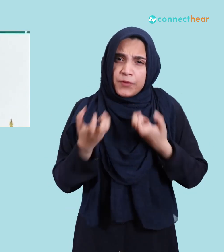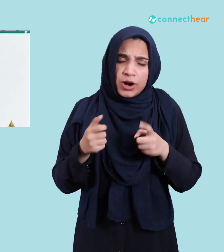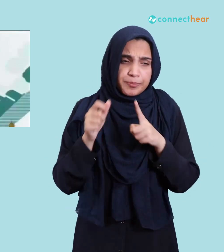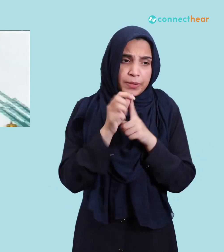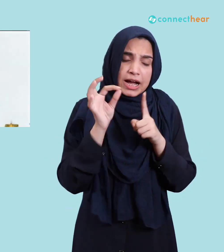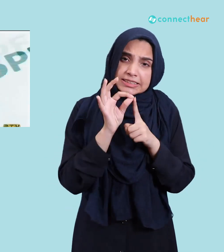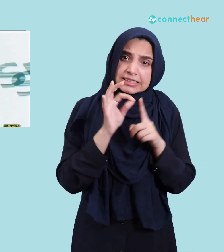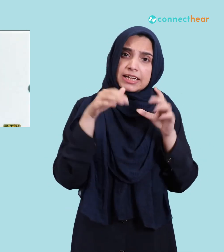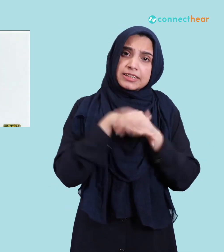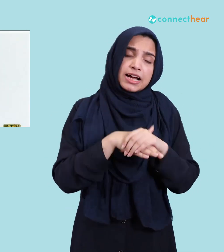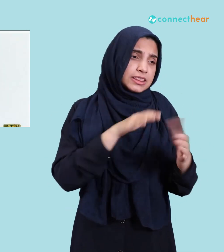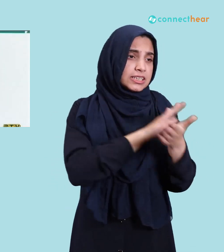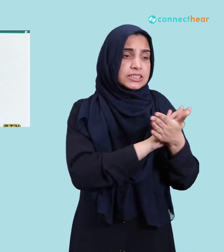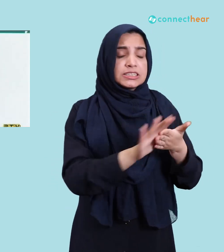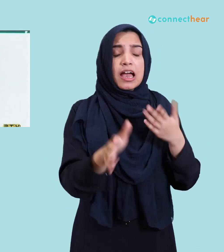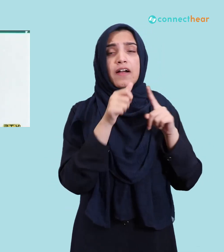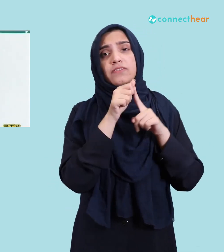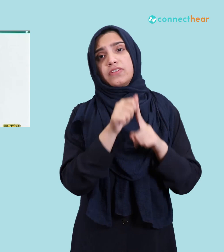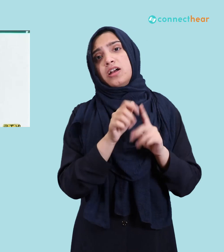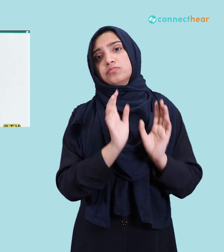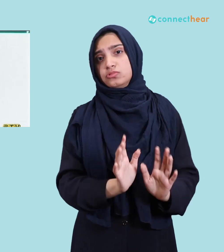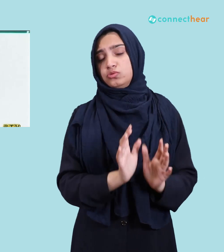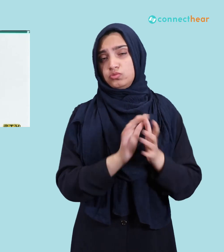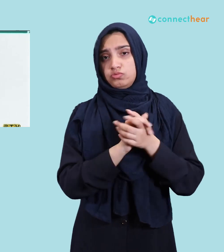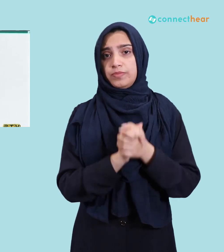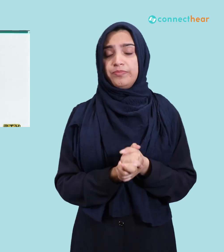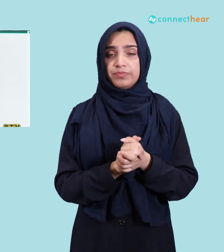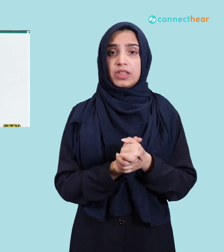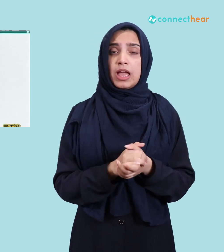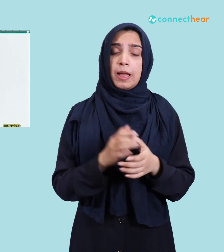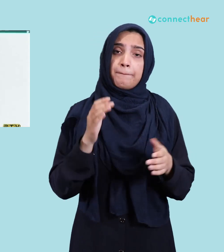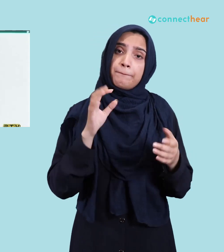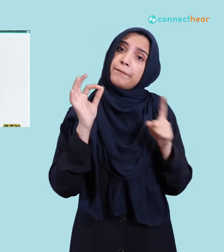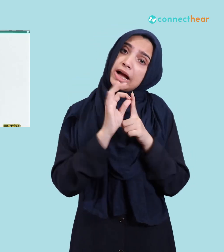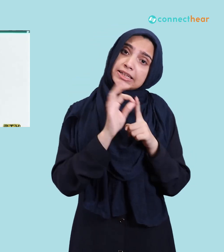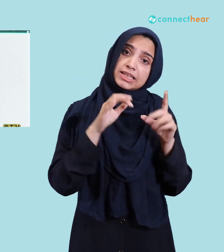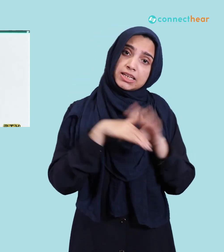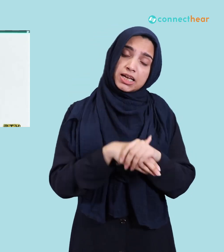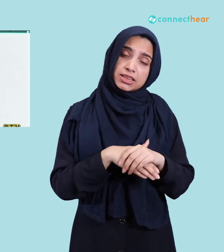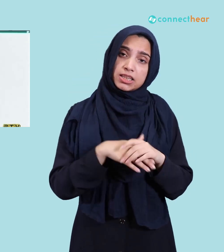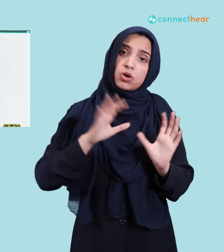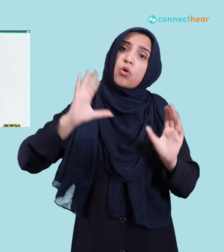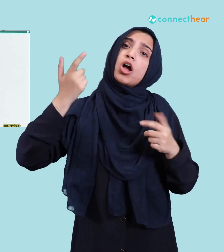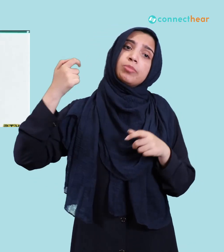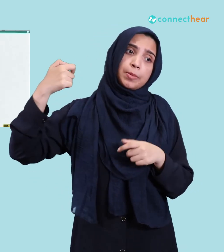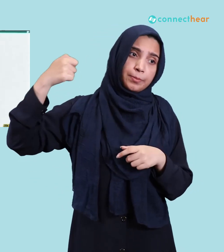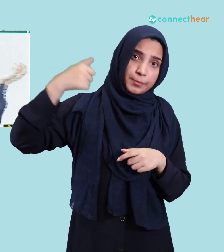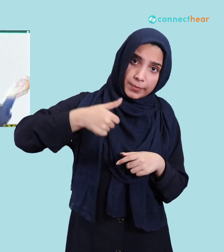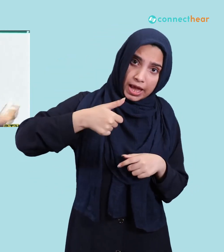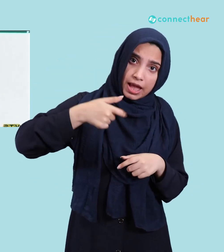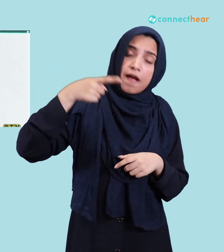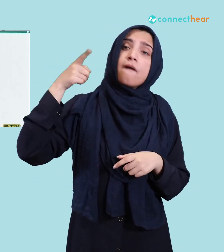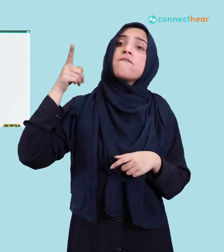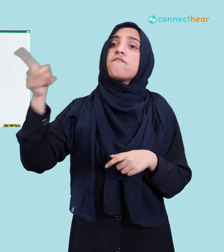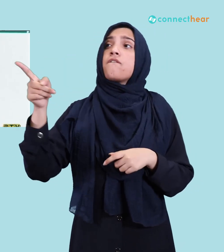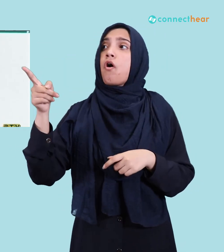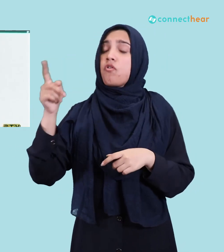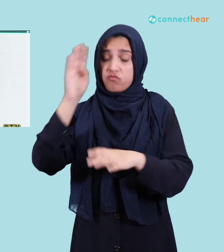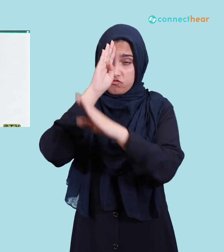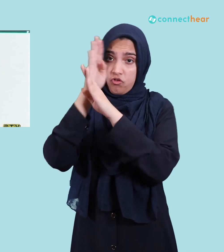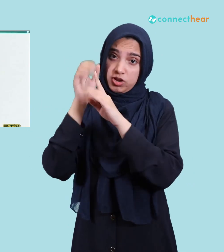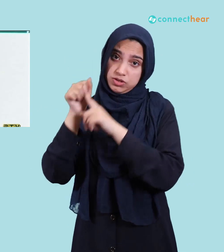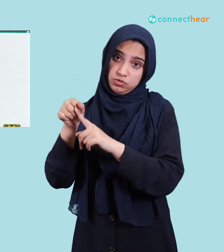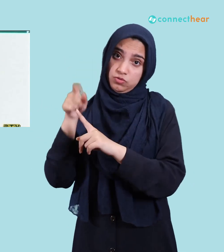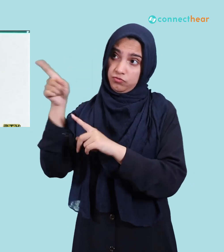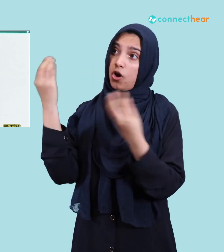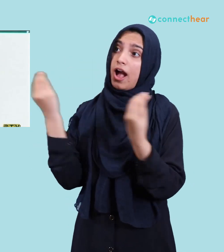وقت پاکستان ایک اٹریکٹیو جگہ بن سکتی ہے. صرف ہمارا مسئلہ یہ ہے کہ وہ جب انویسٹر آتا ہے تو ہم اس کے لیے اس طرح کی